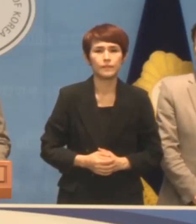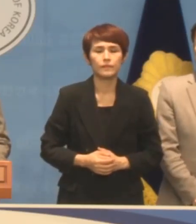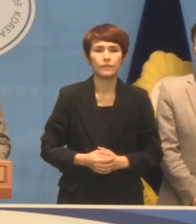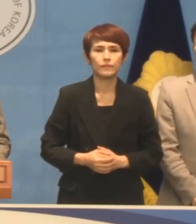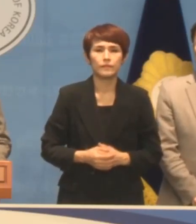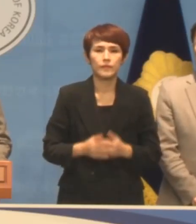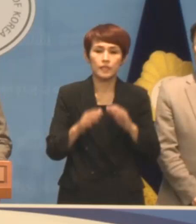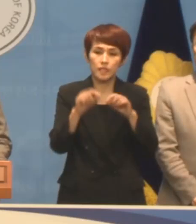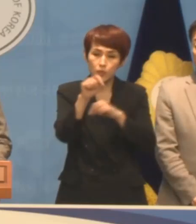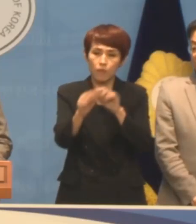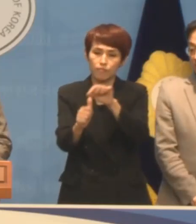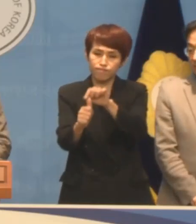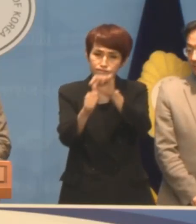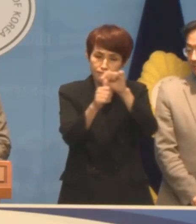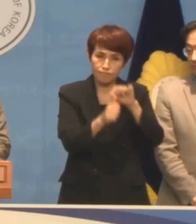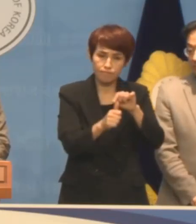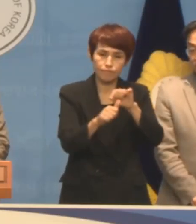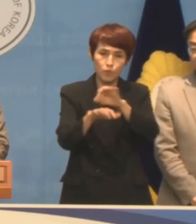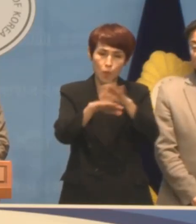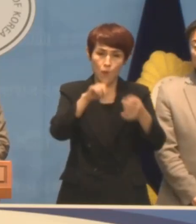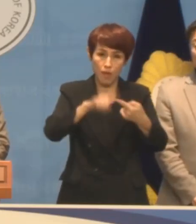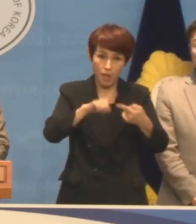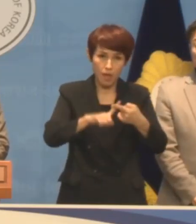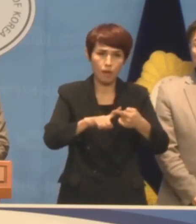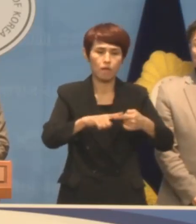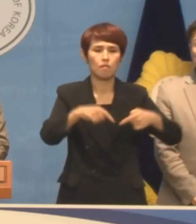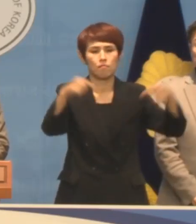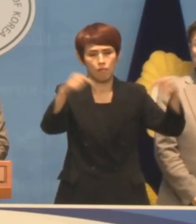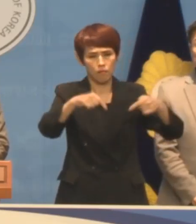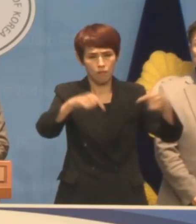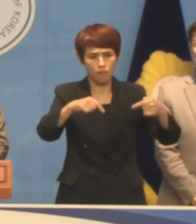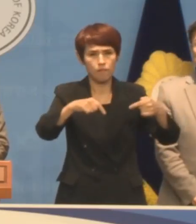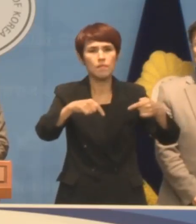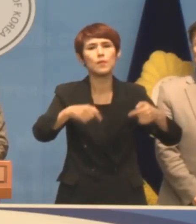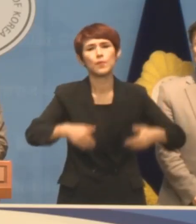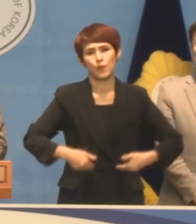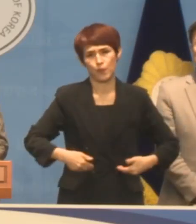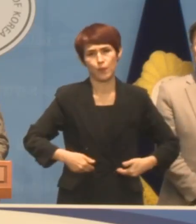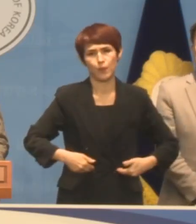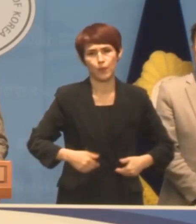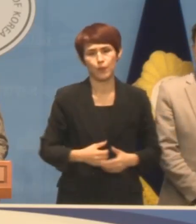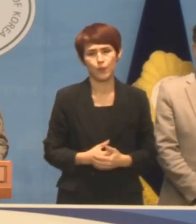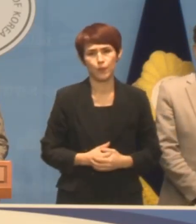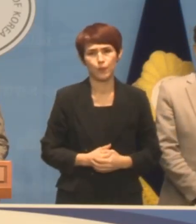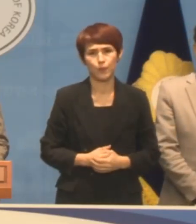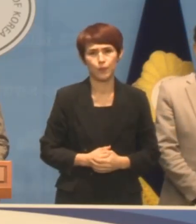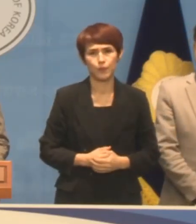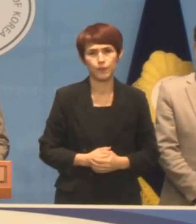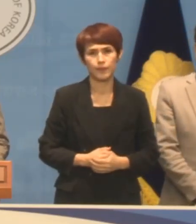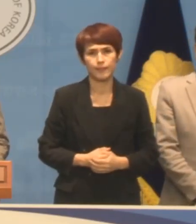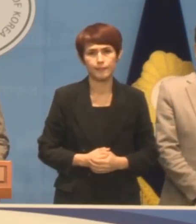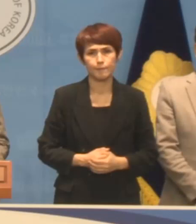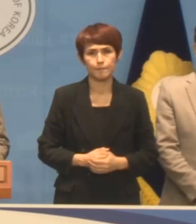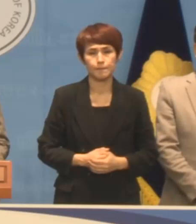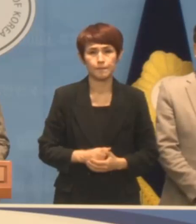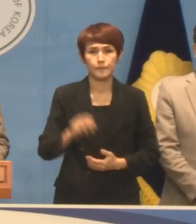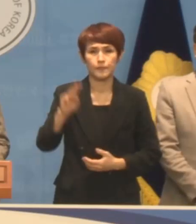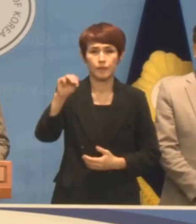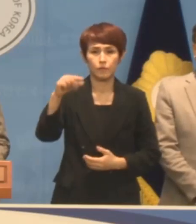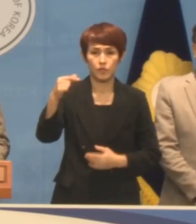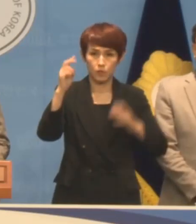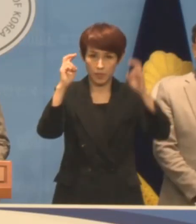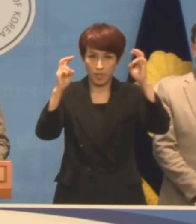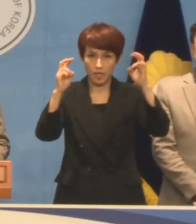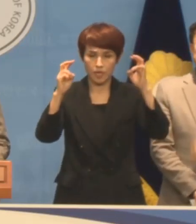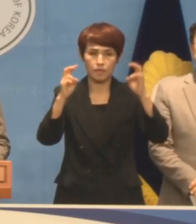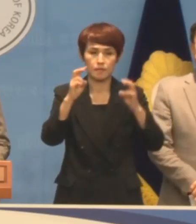고용승계 문제도 주요 협상 의제가 분명히 되어서 책상 위에 올라가야 한다고 생각합니다. 그리고 MG손보